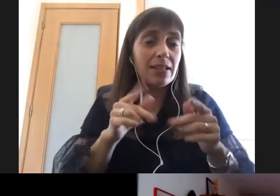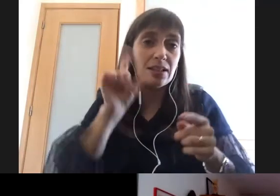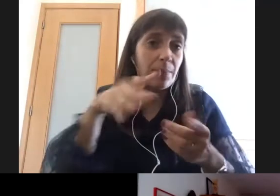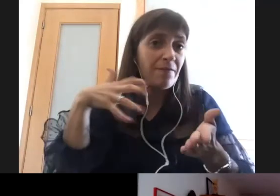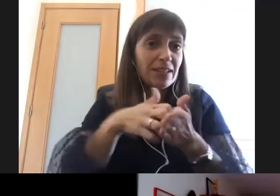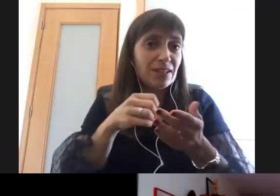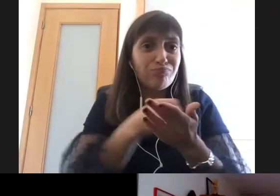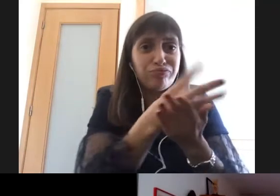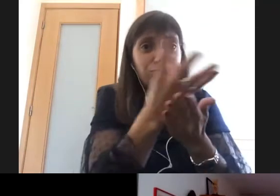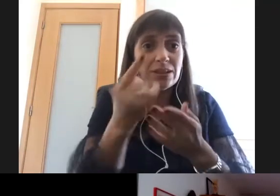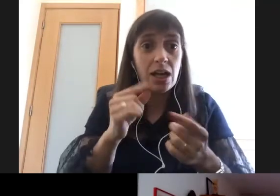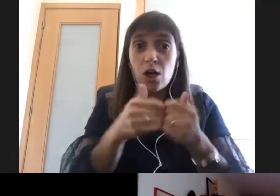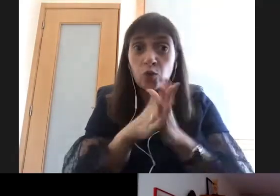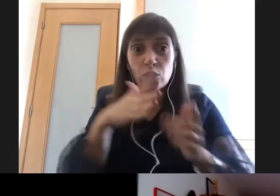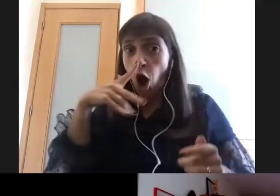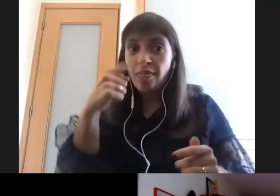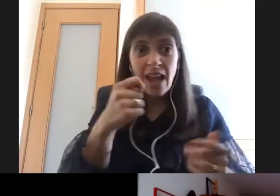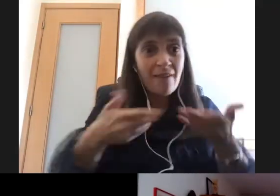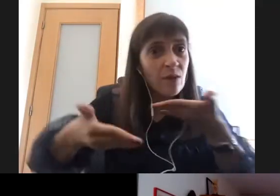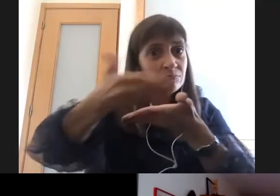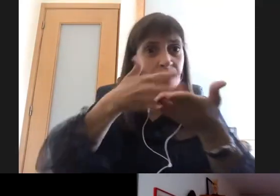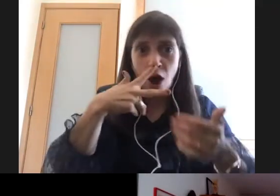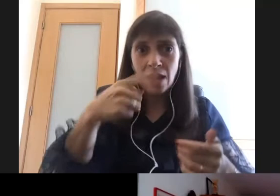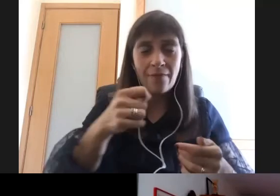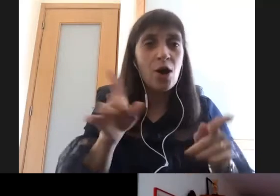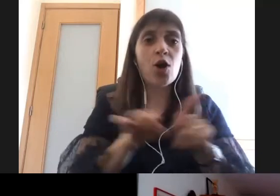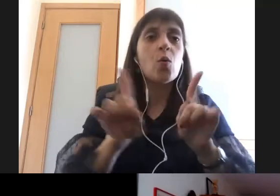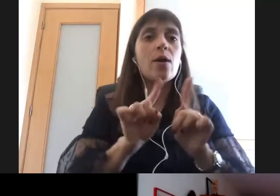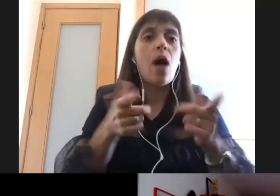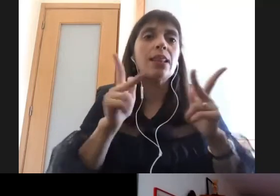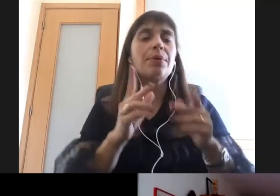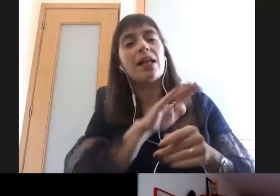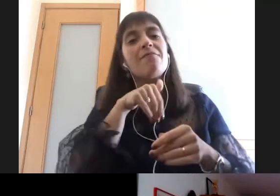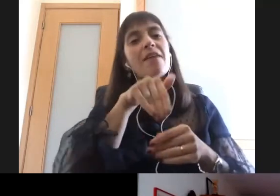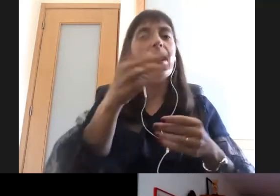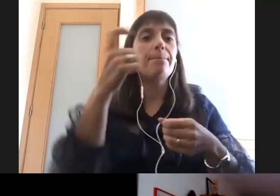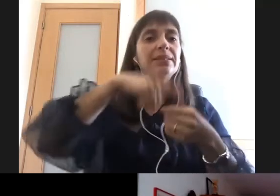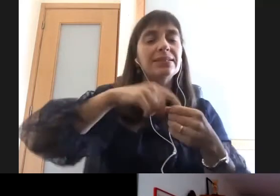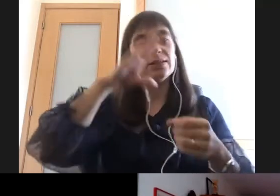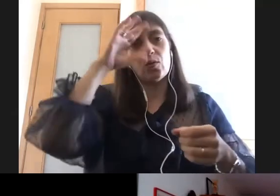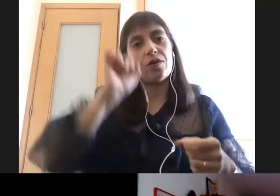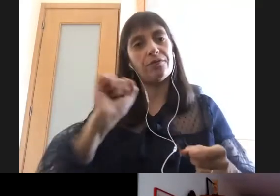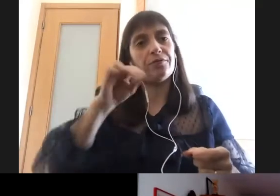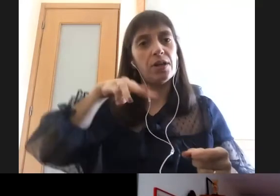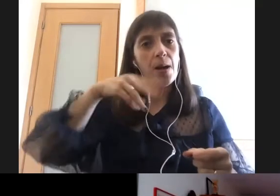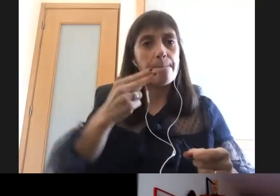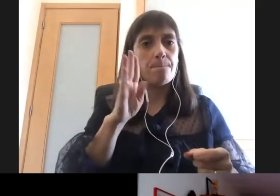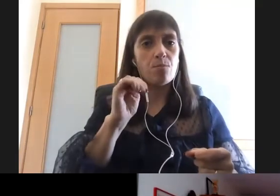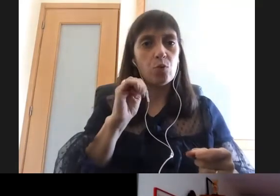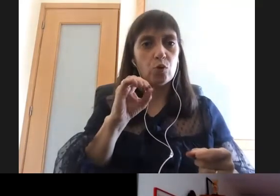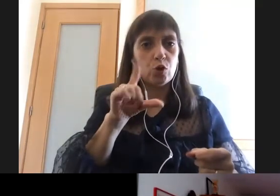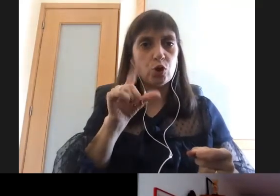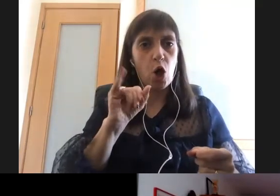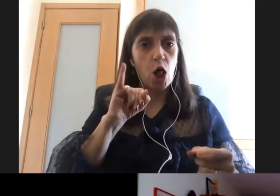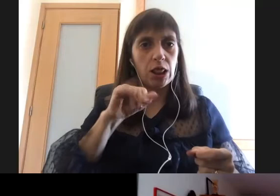que se odiavam. não é aquela coisa do liberal que vai fazer parte do governo Mussolini, entendeu? Nós mesmos tivemos